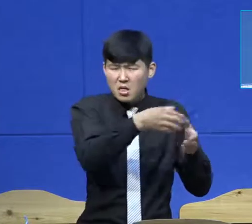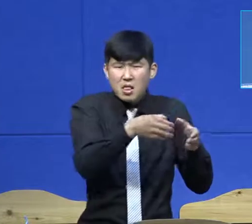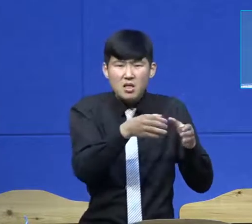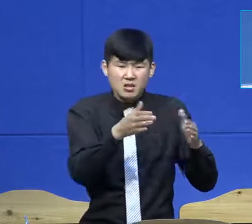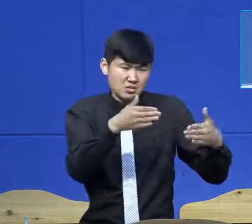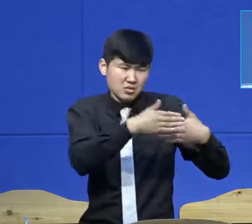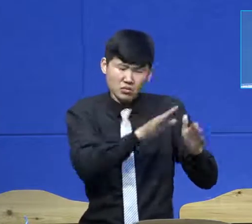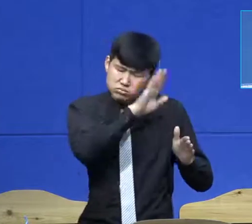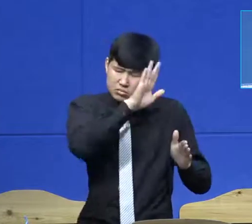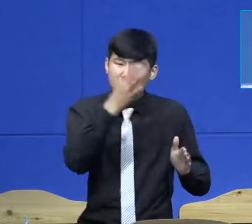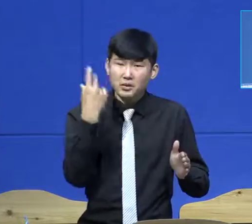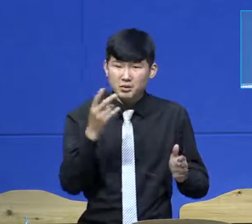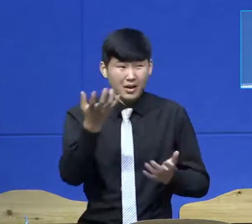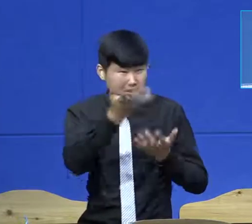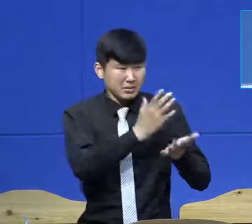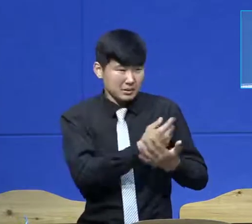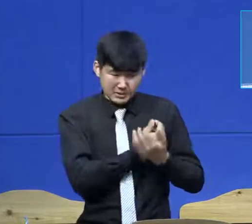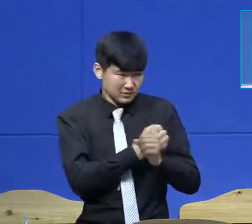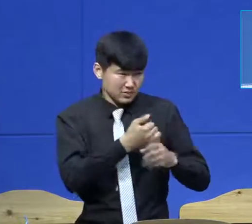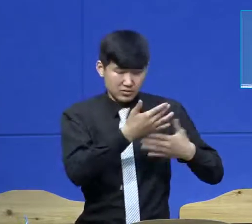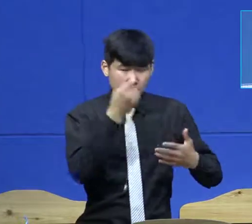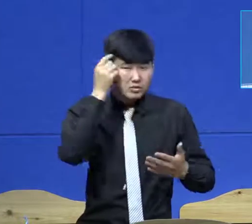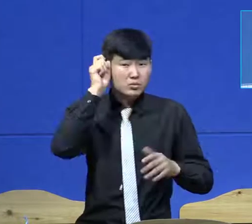унтчихсан гал гарч ирсэн ч гэсэн чамайг аврахын тулд